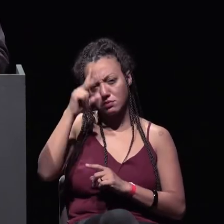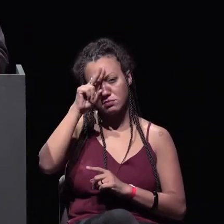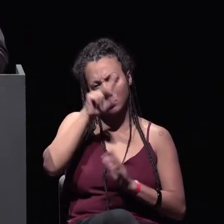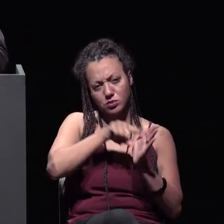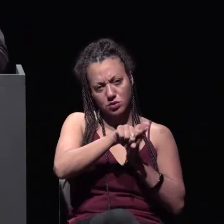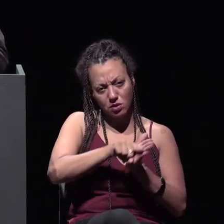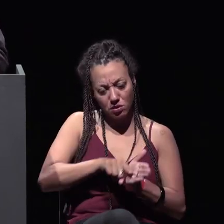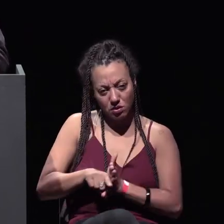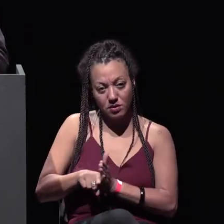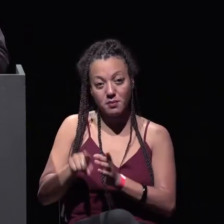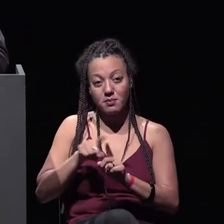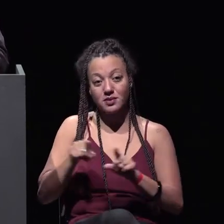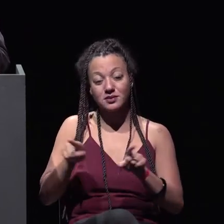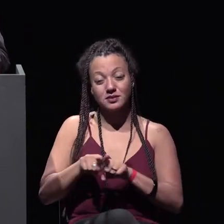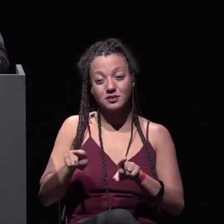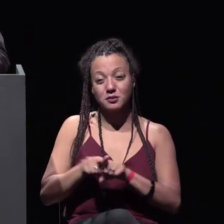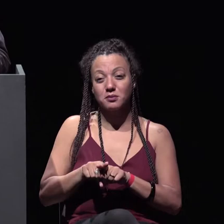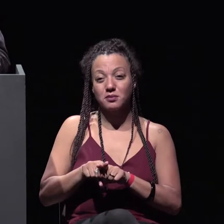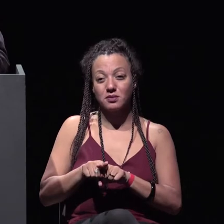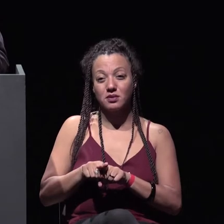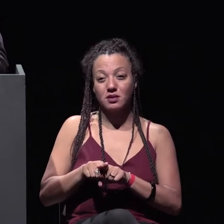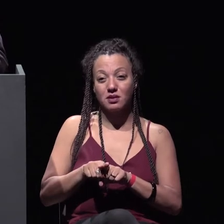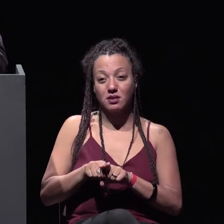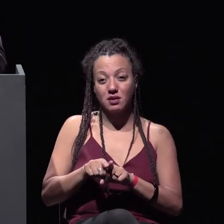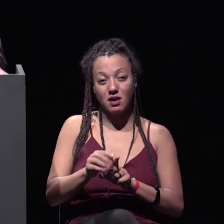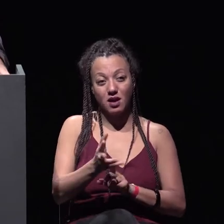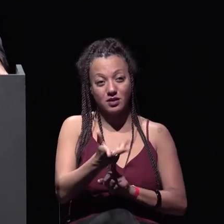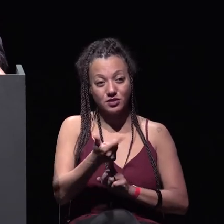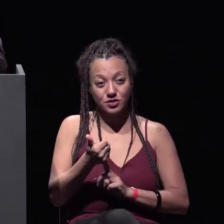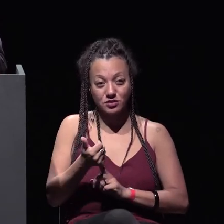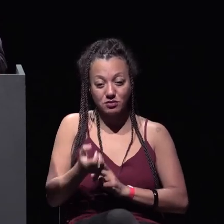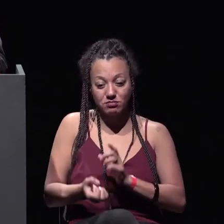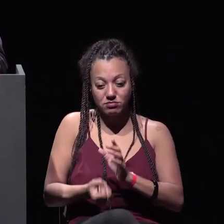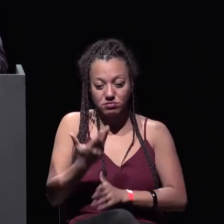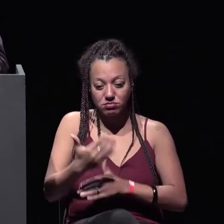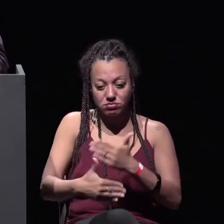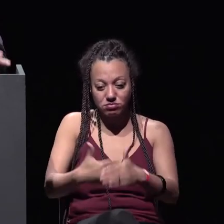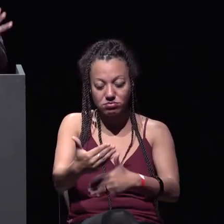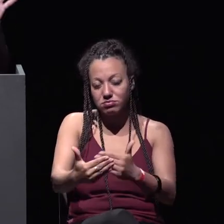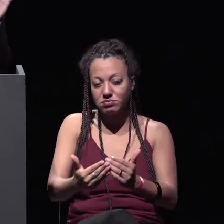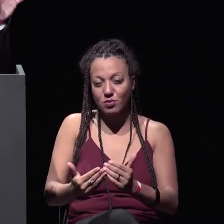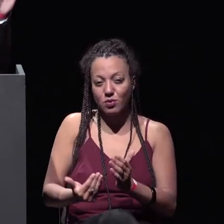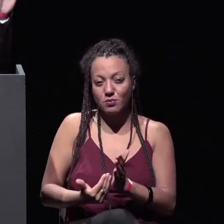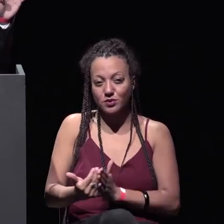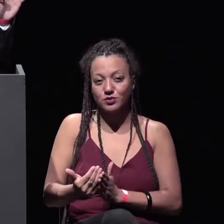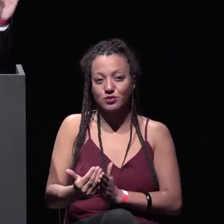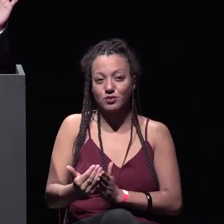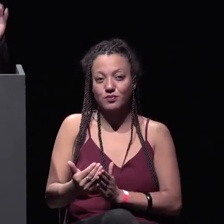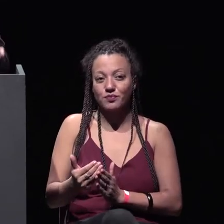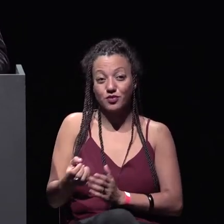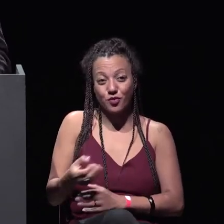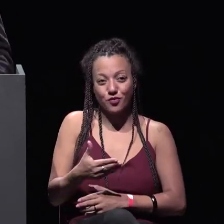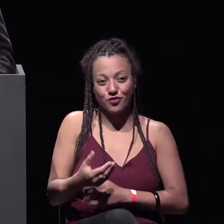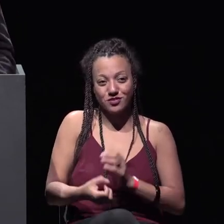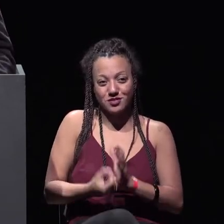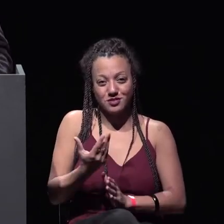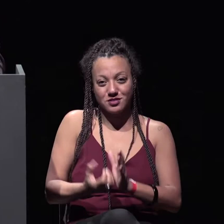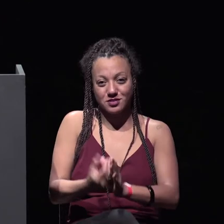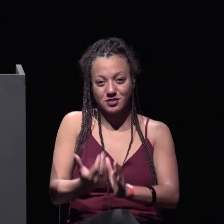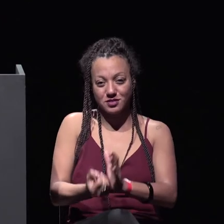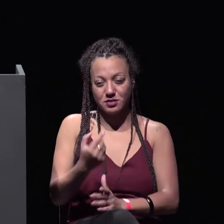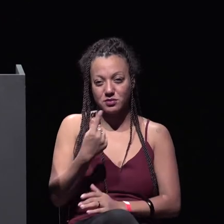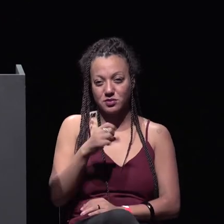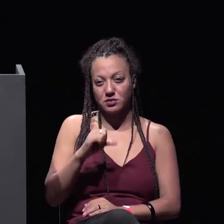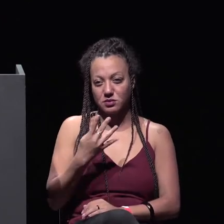elas foram também de caráter de recriação artística desde os anos 30 e 40 e se esse caso é um caso específico